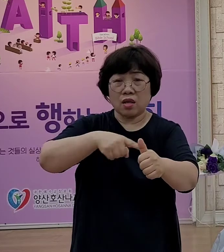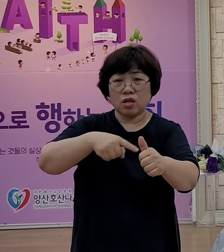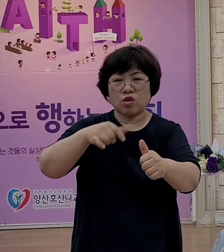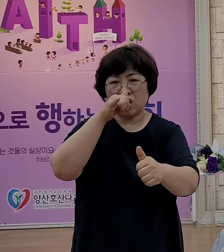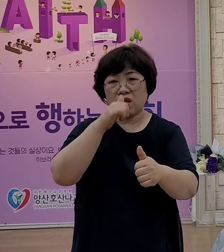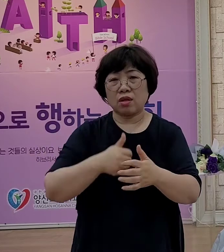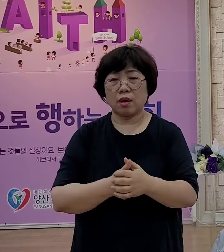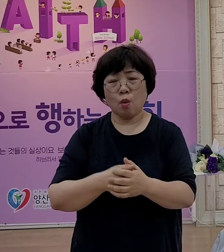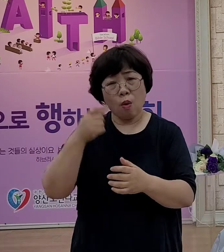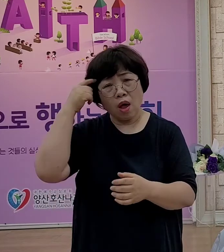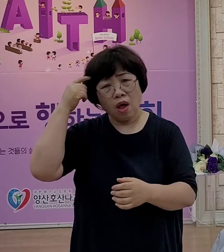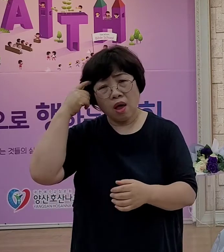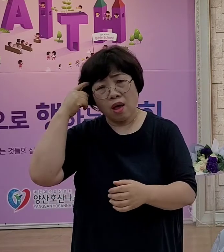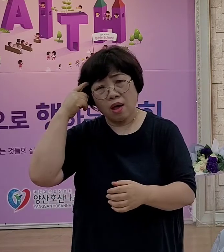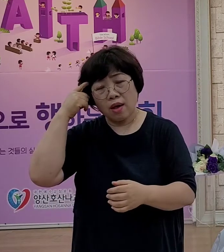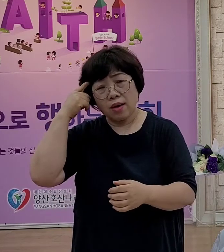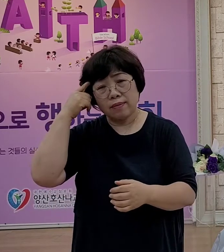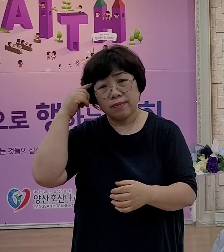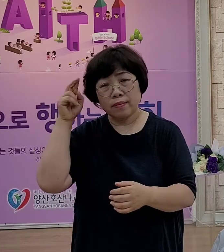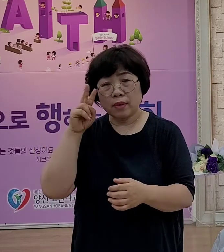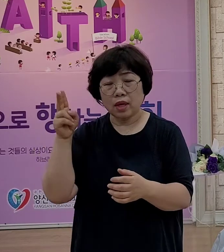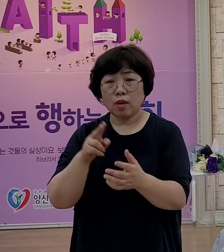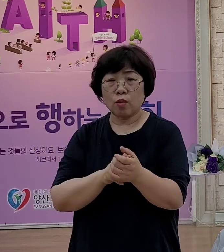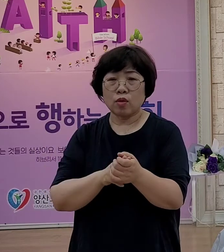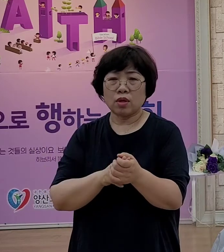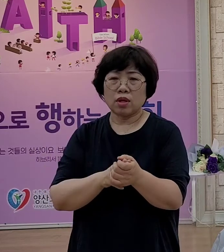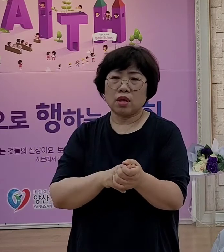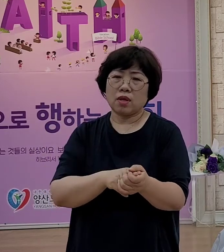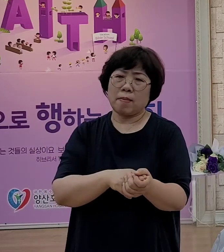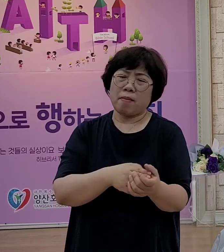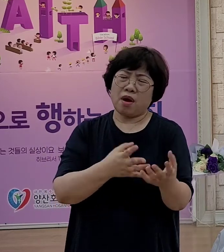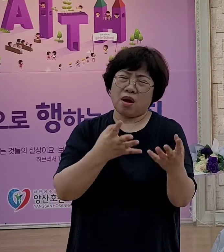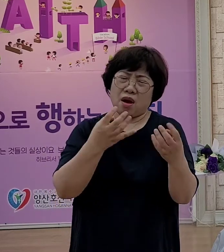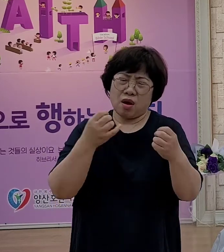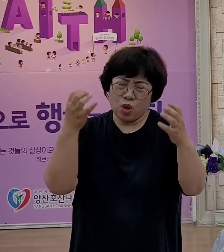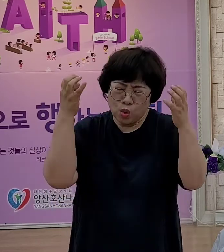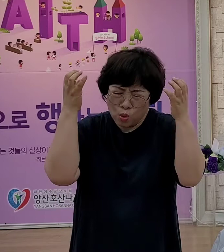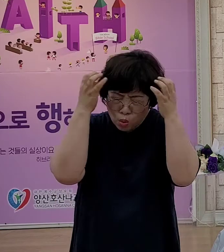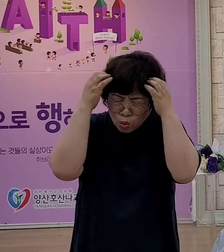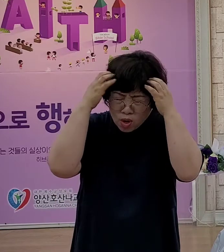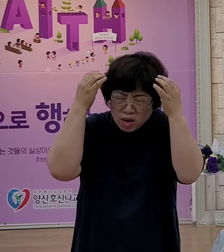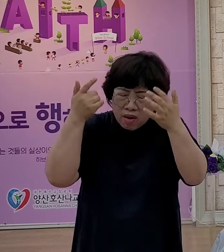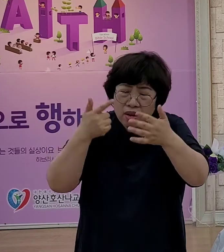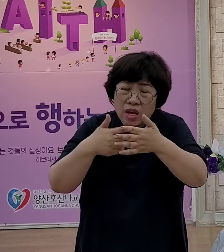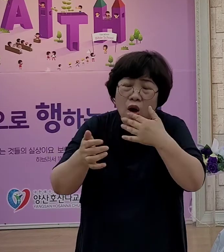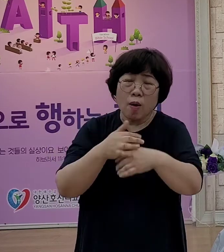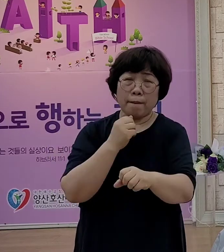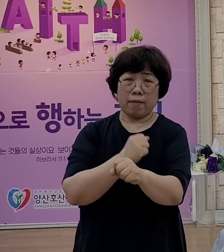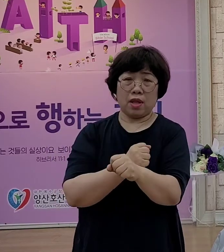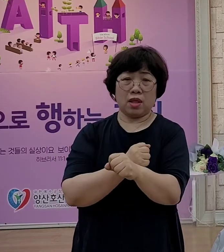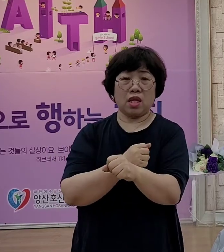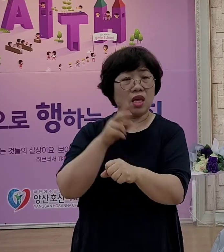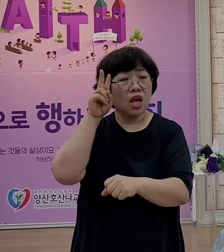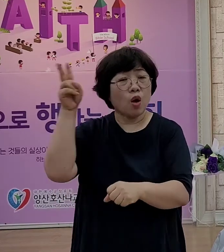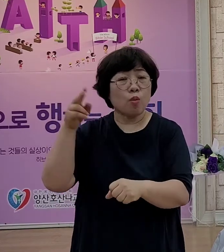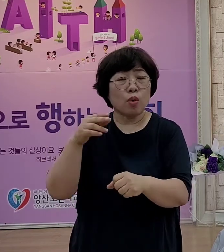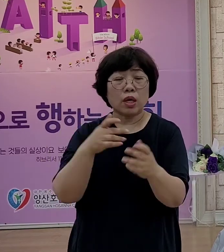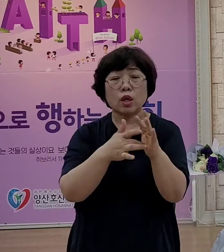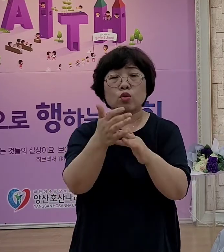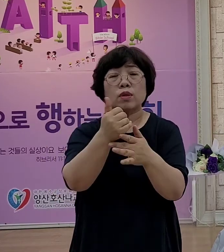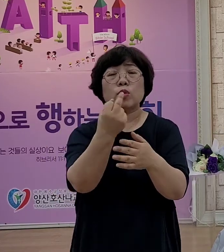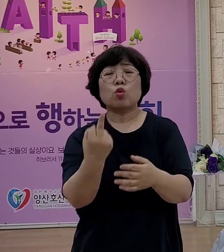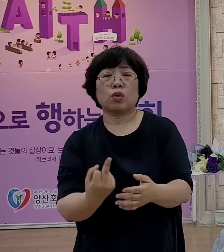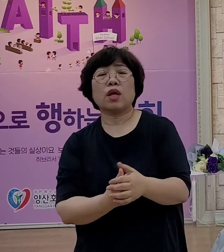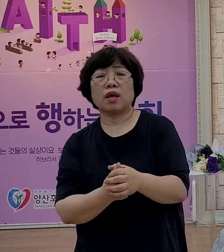있습니다. 왜? 그가 제가 첫 시간에 말씀드렸잖아요. 얼마나 많은 고뇌를 했어요. 예수의 동생인 야고보가 예수를 믿지도